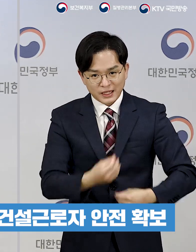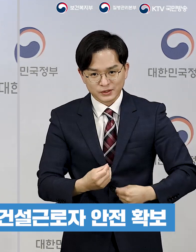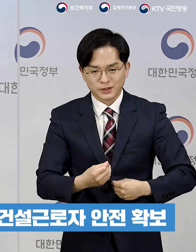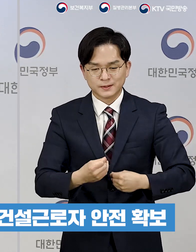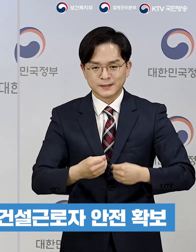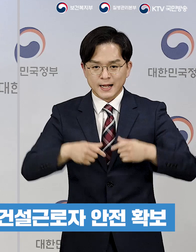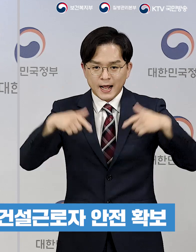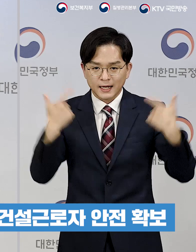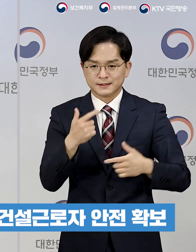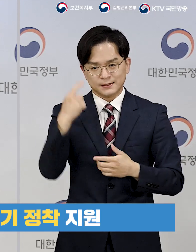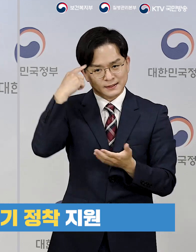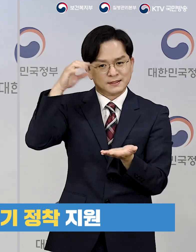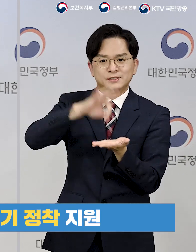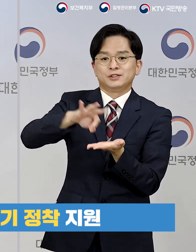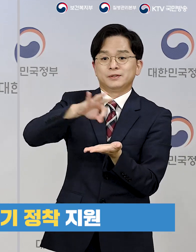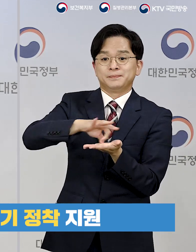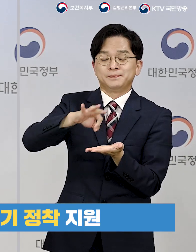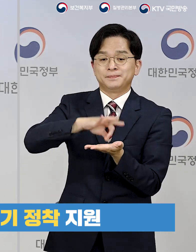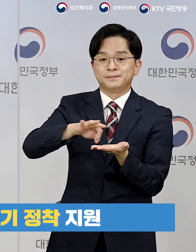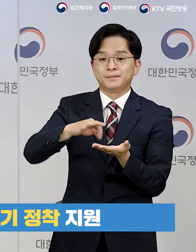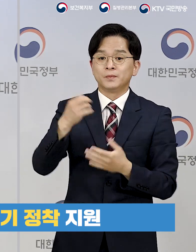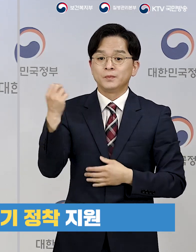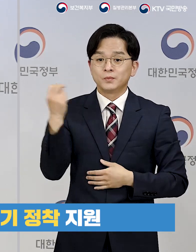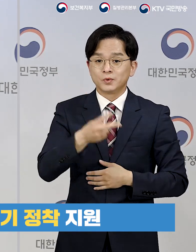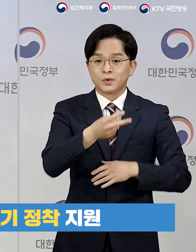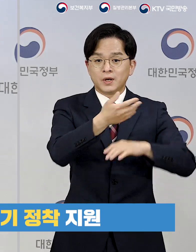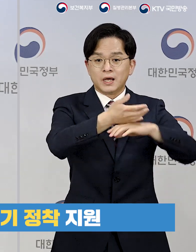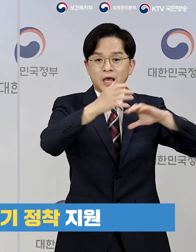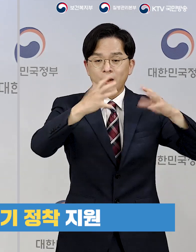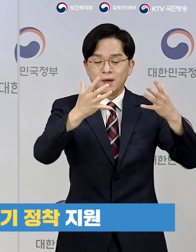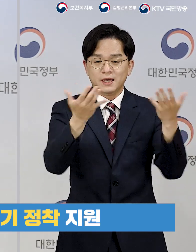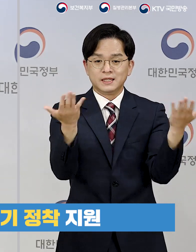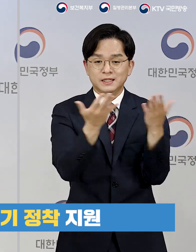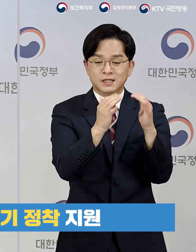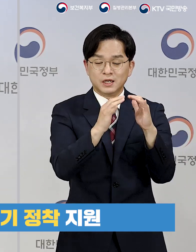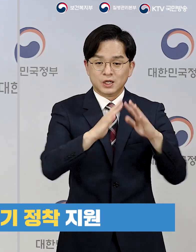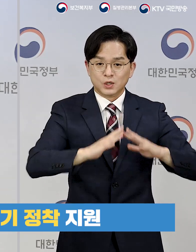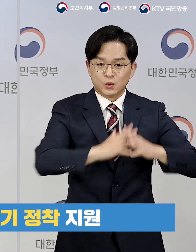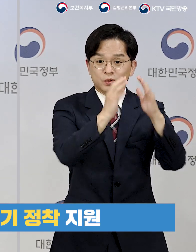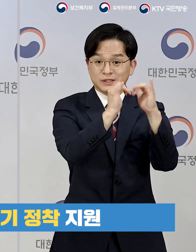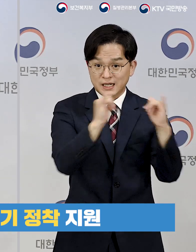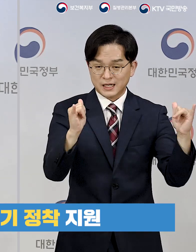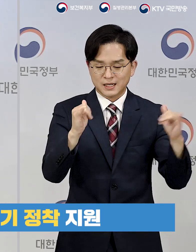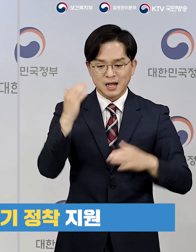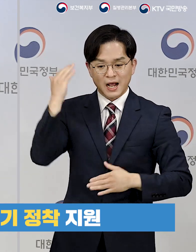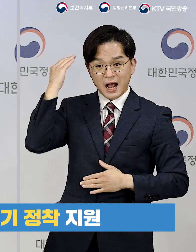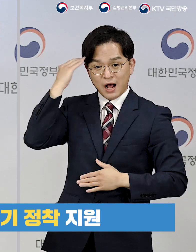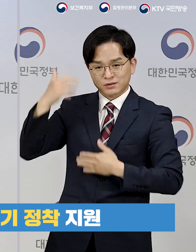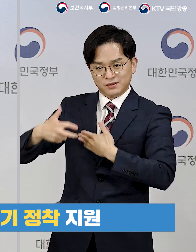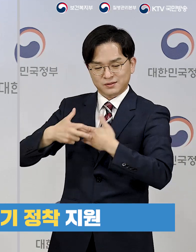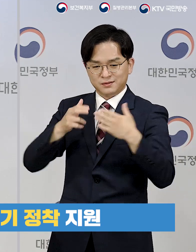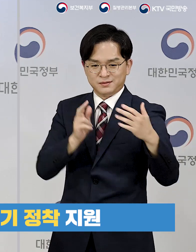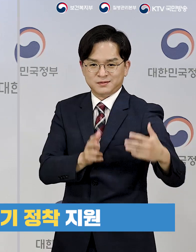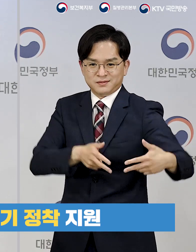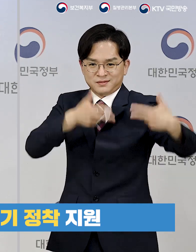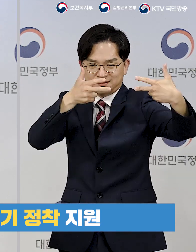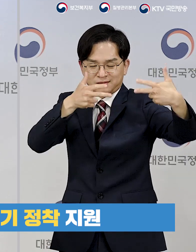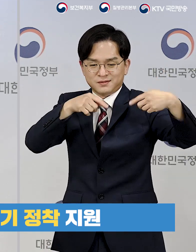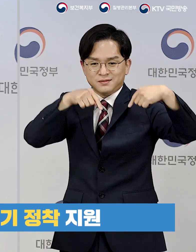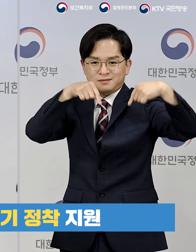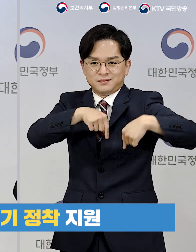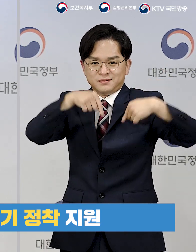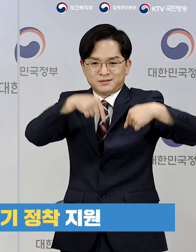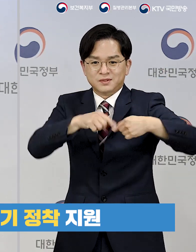안전을 확보하겠습니다. 또한 재외국민 비대면 진료 서비스가 해외 건설 현장에서